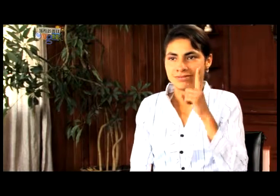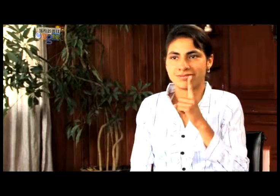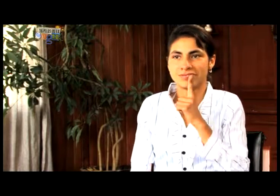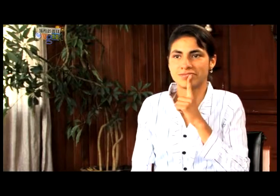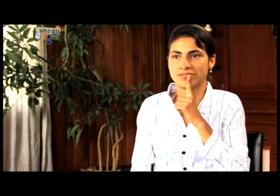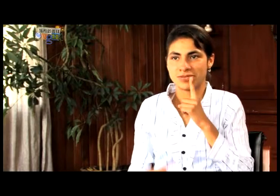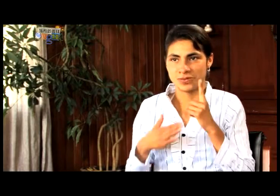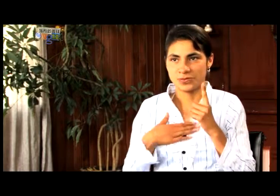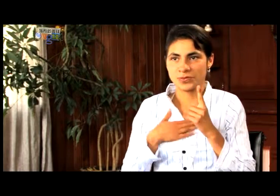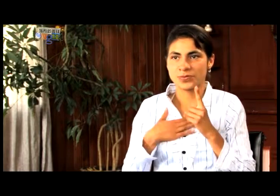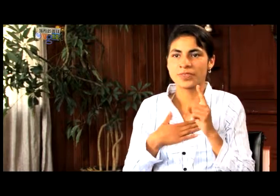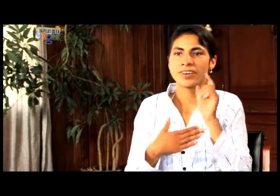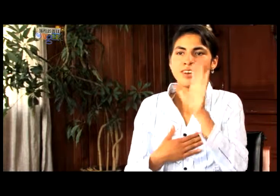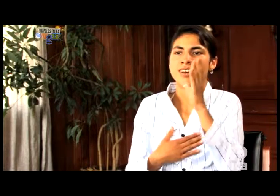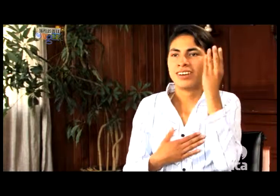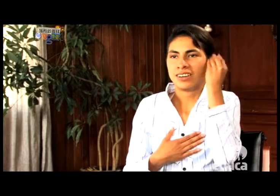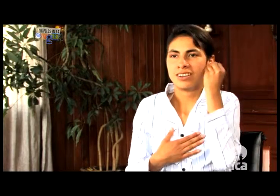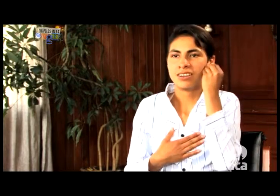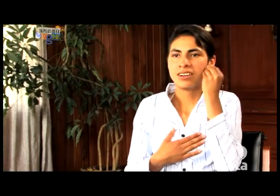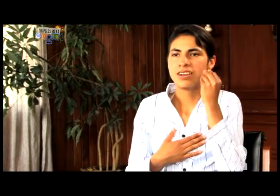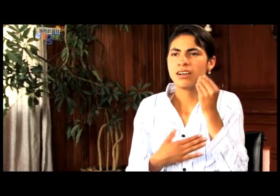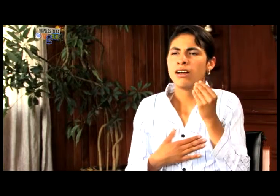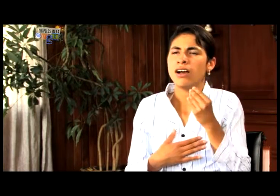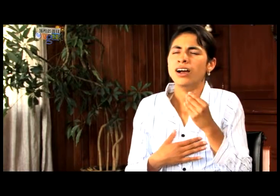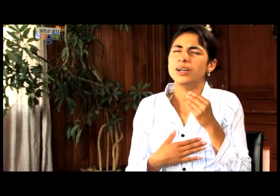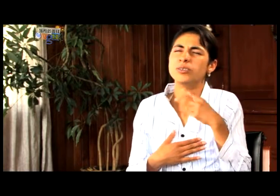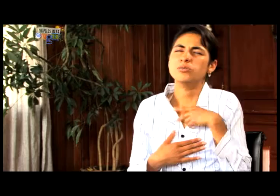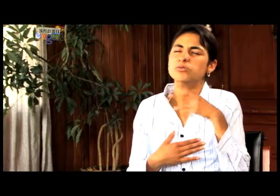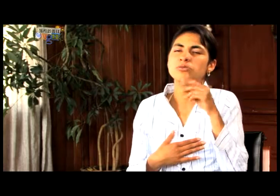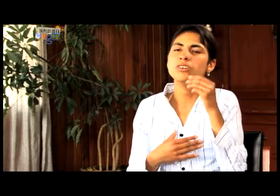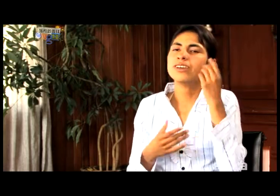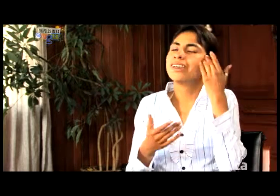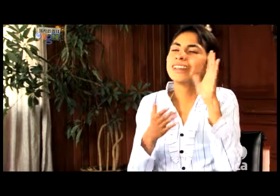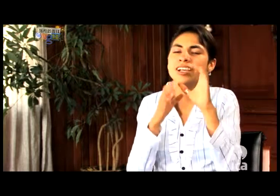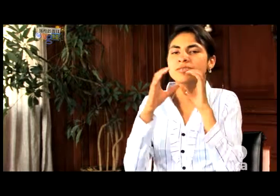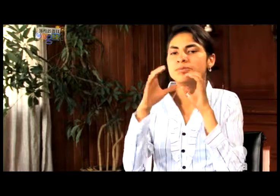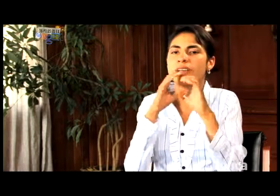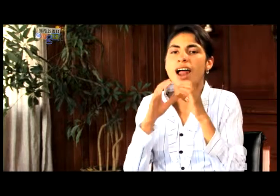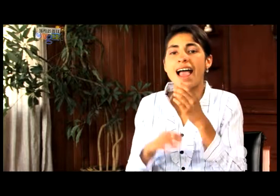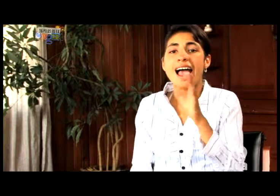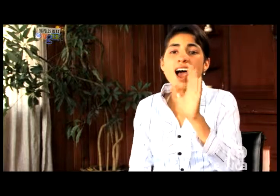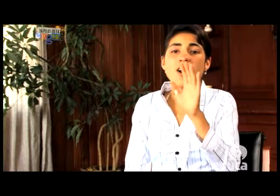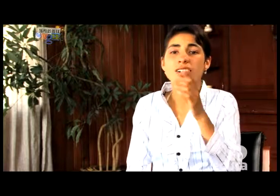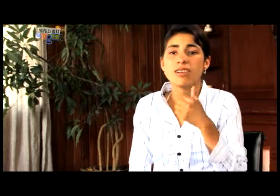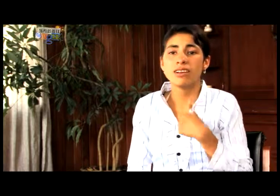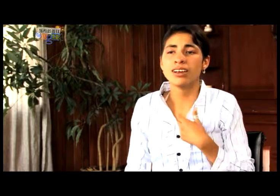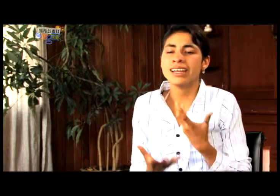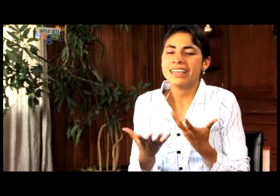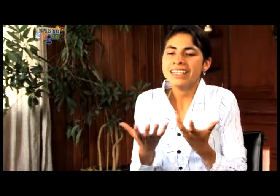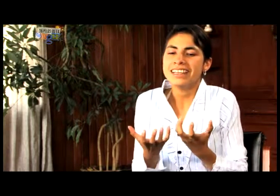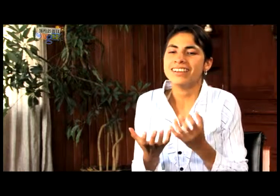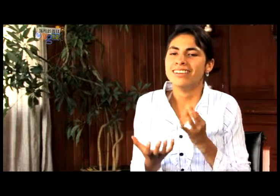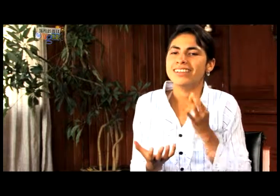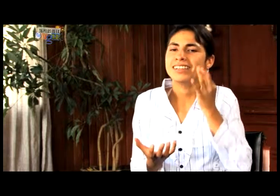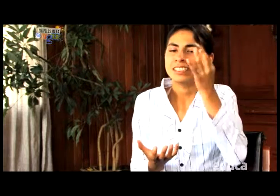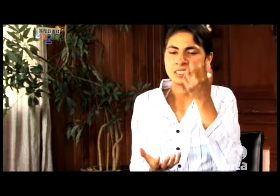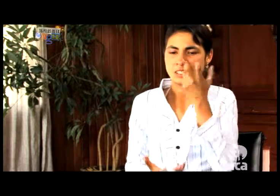Yo antes miraba a los oyentes y era difícil comunicarse. Yo quería poder hablar como ellos y como no